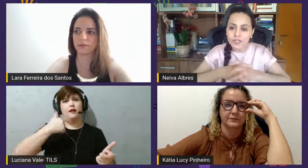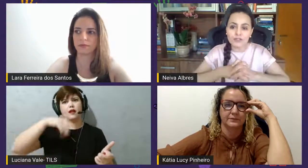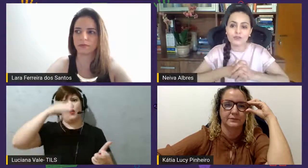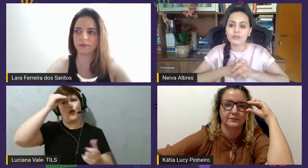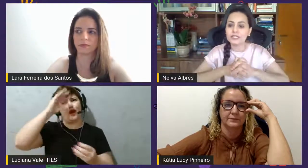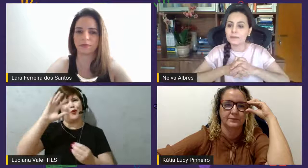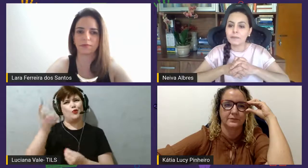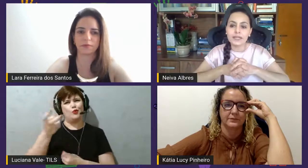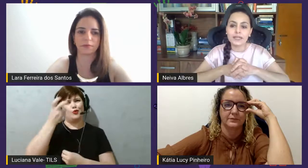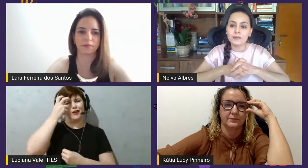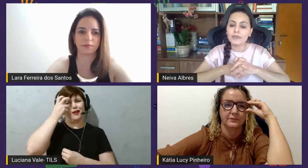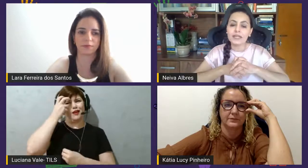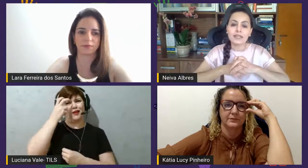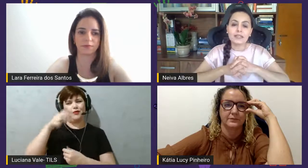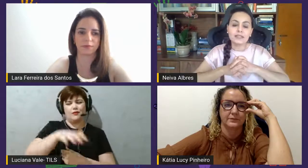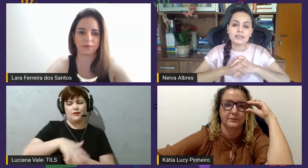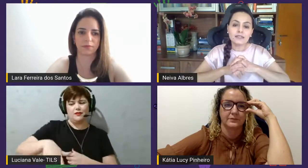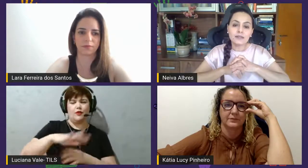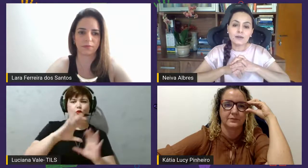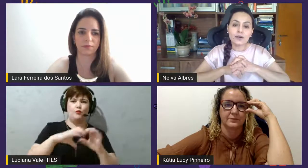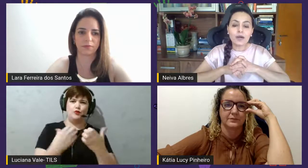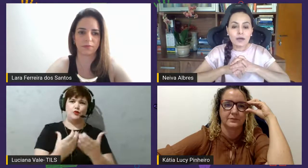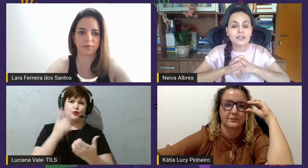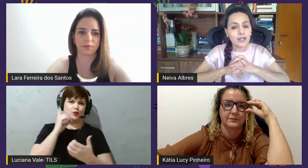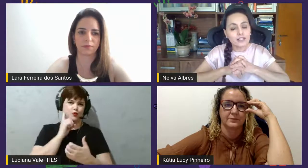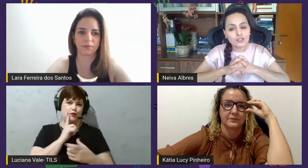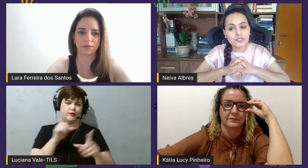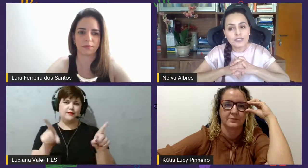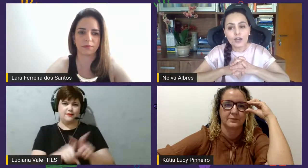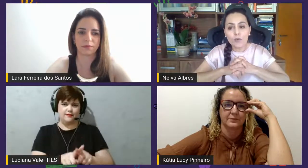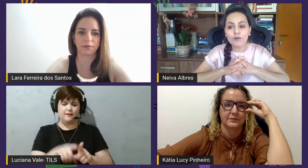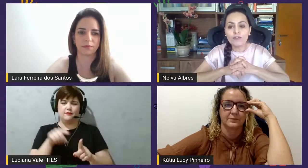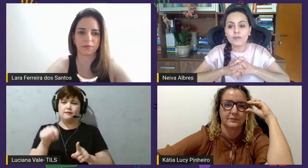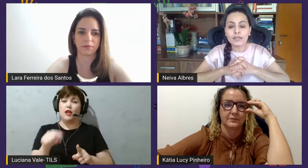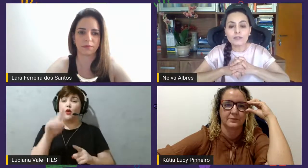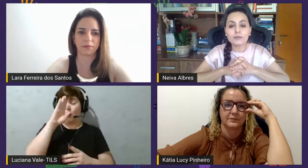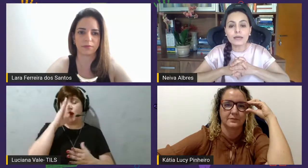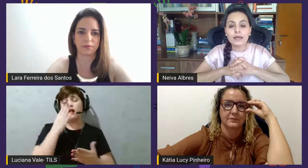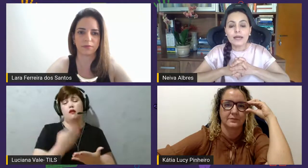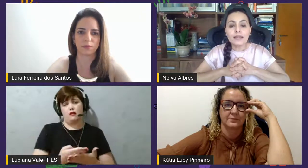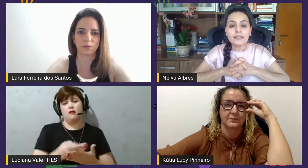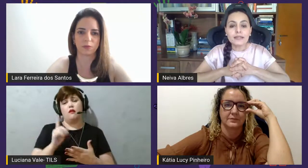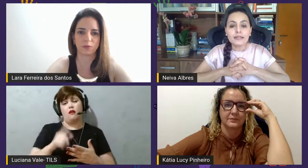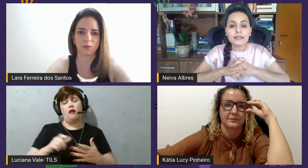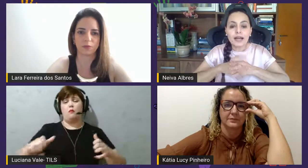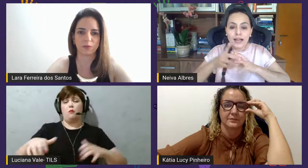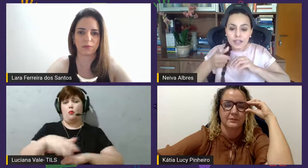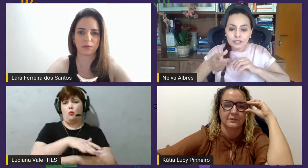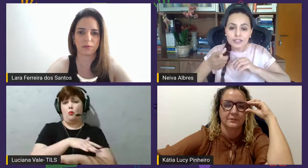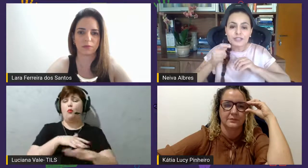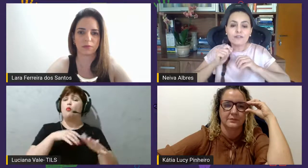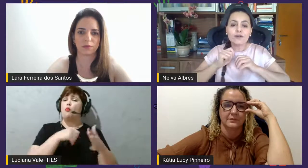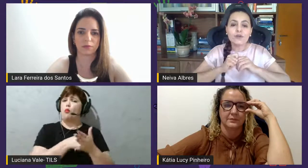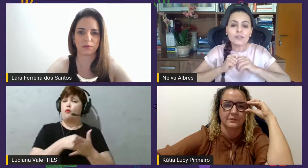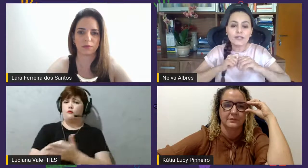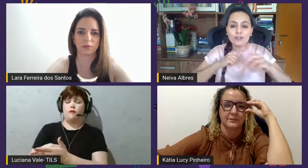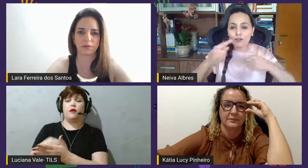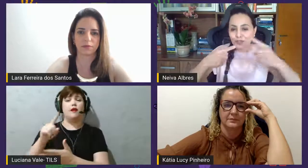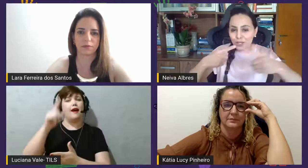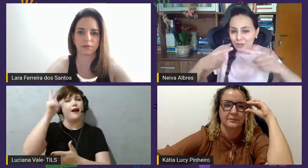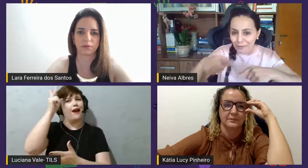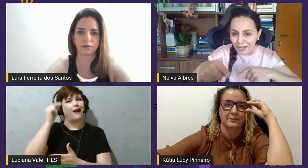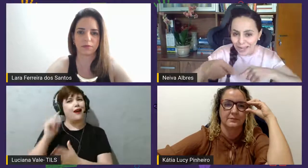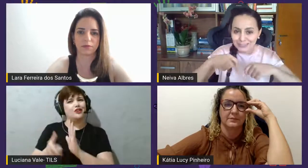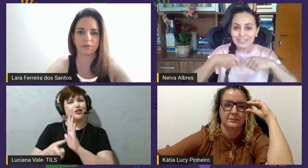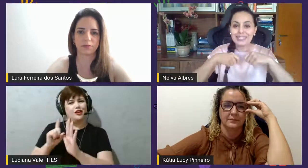da comunidade surda também. Então, eu acredito sim que é um movimento. E a Kátia estava comentando,